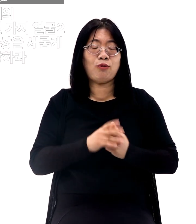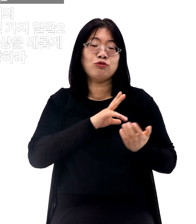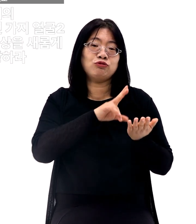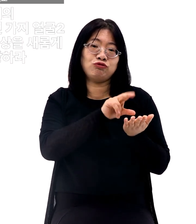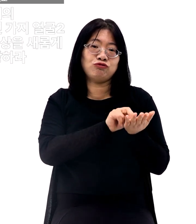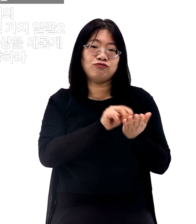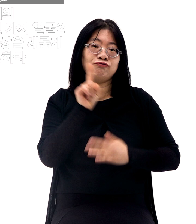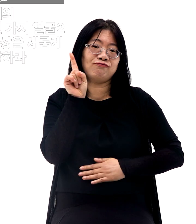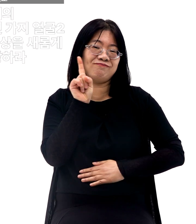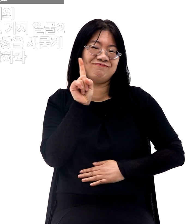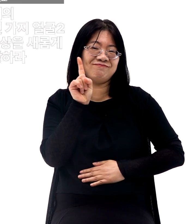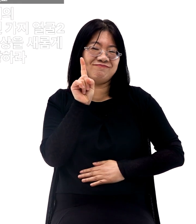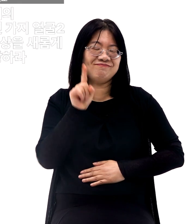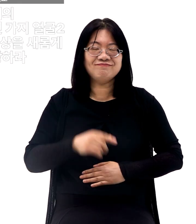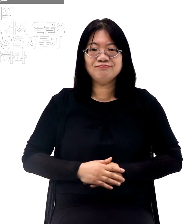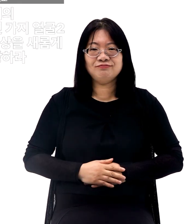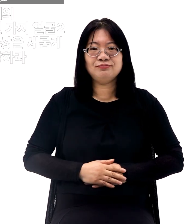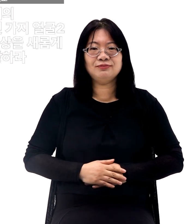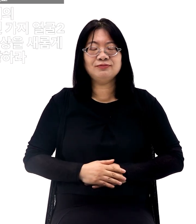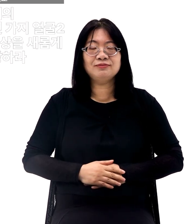뭐였죠? 주제가